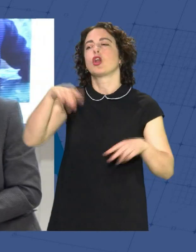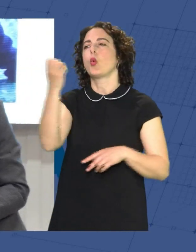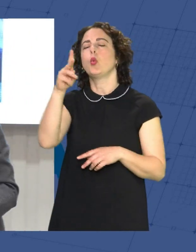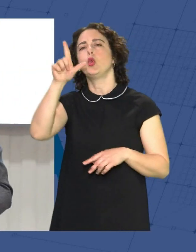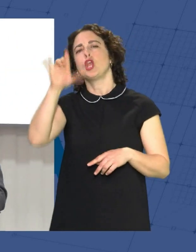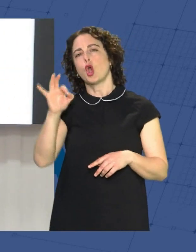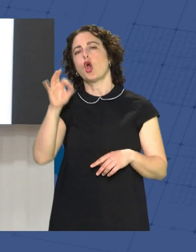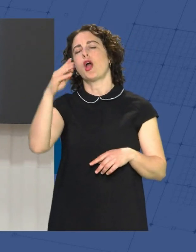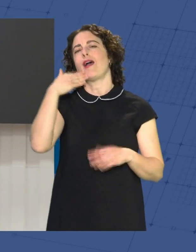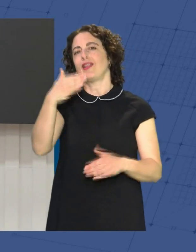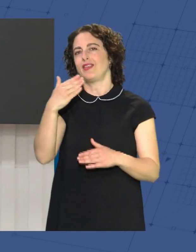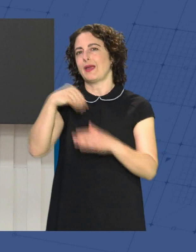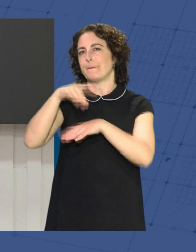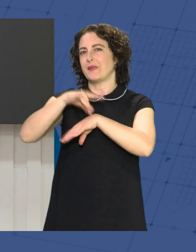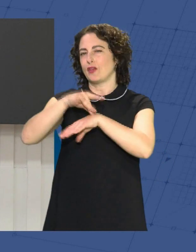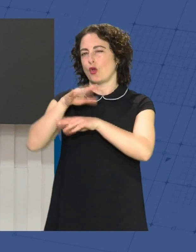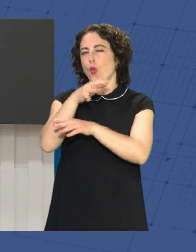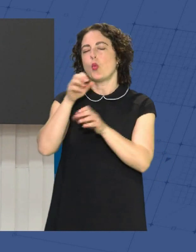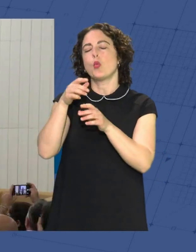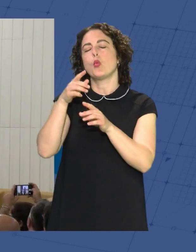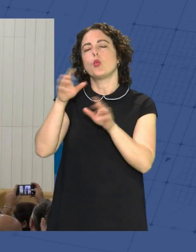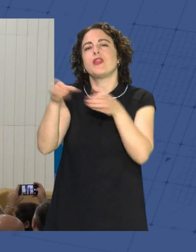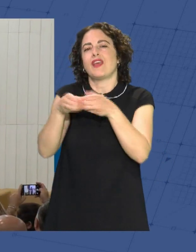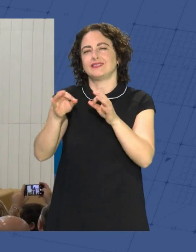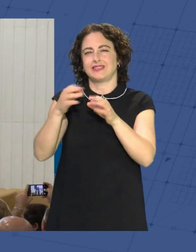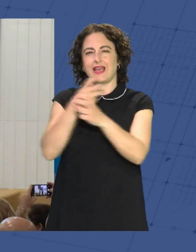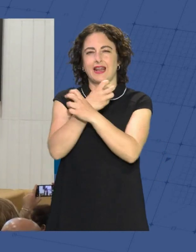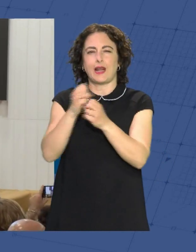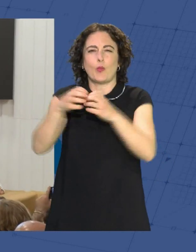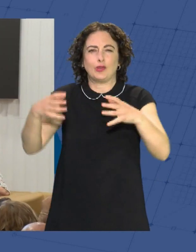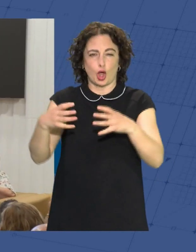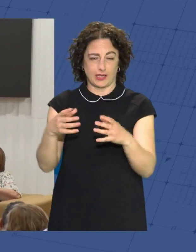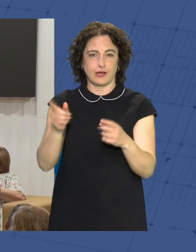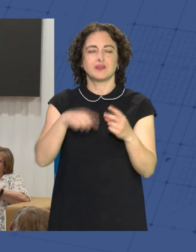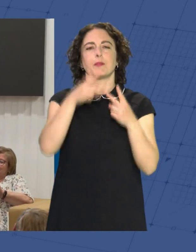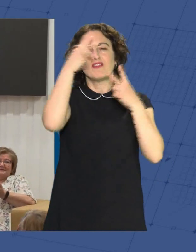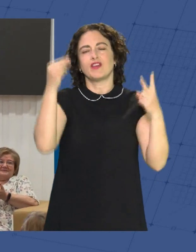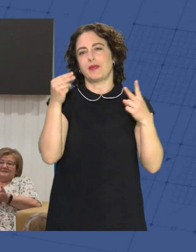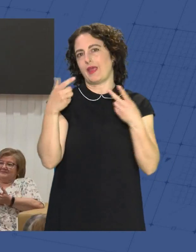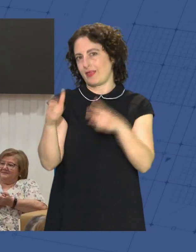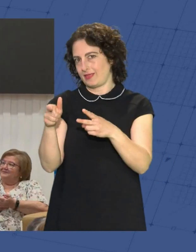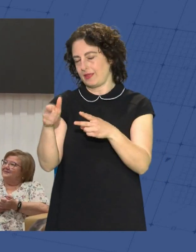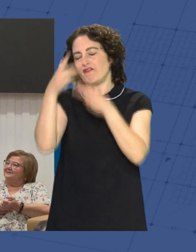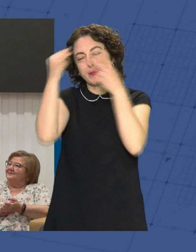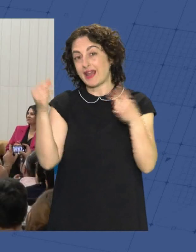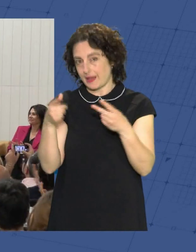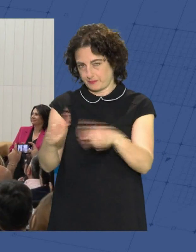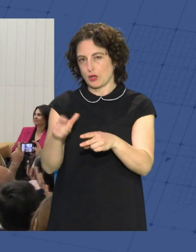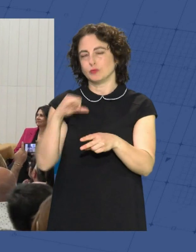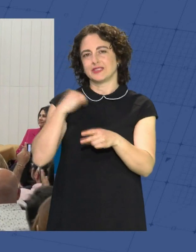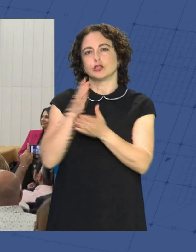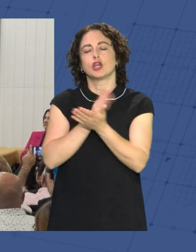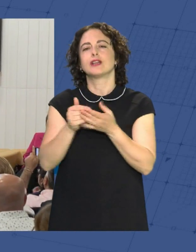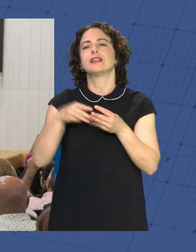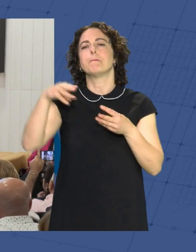Feito, médico de la unidad de reumatología de Torrecárdenas, Matilde Garro, enfermera de la unidad de reumatología del Hospital de Torrecárdenas y